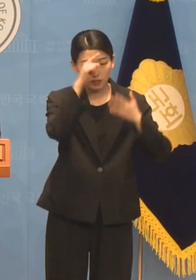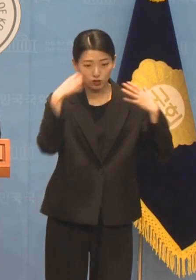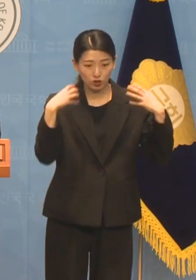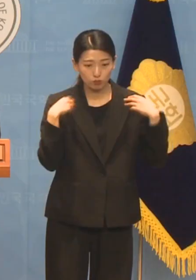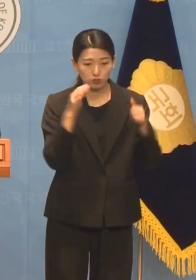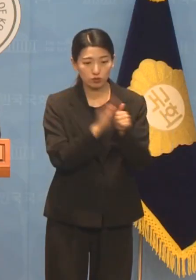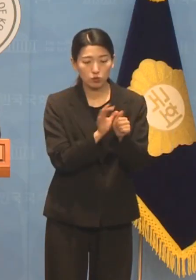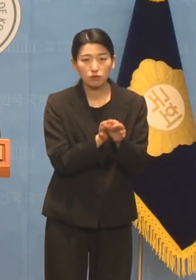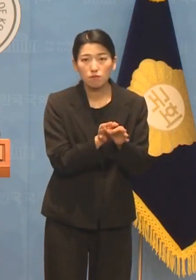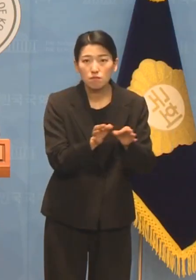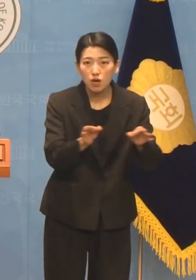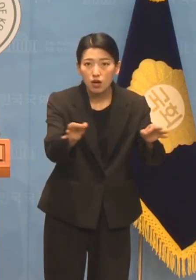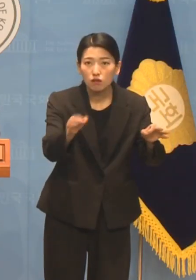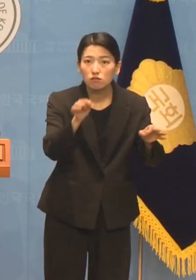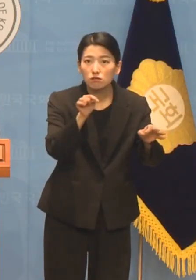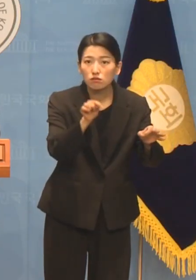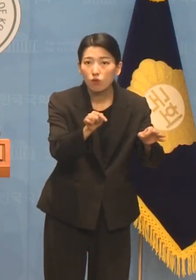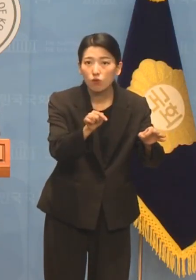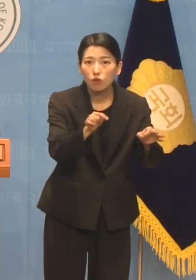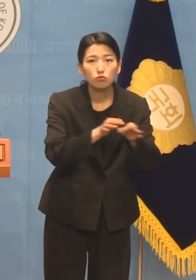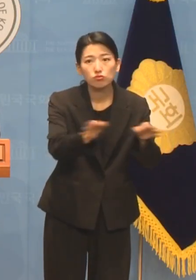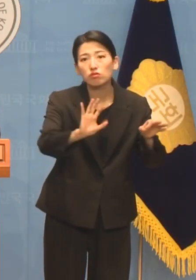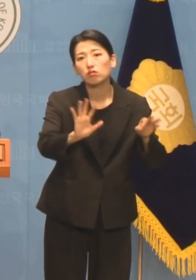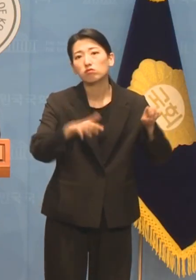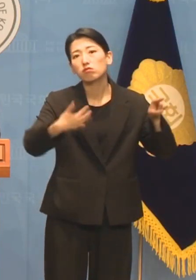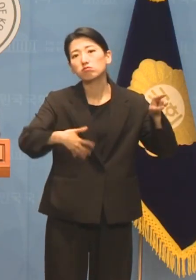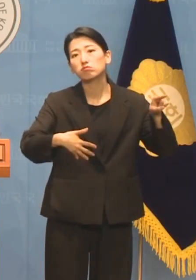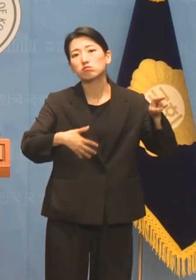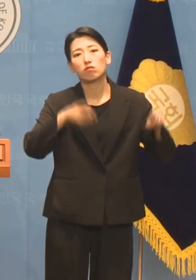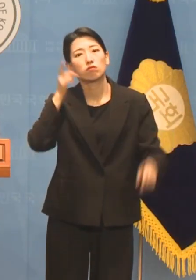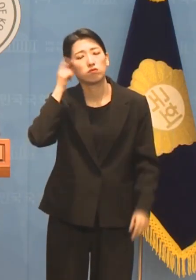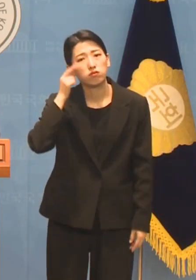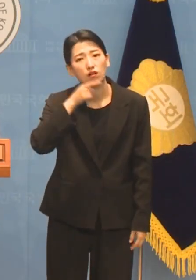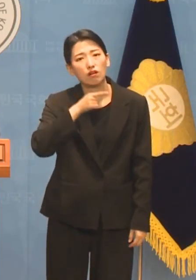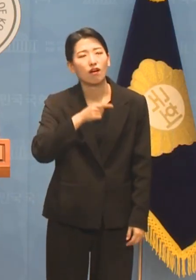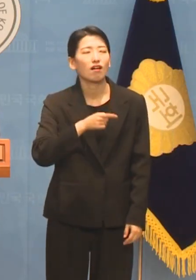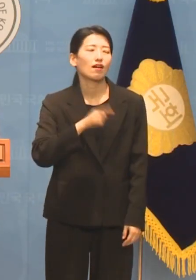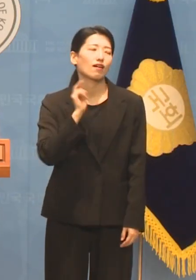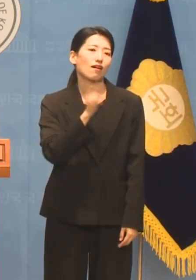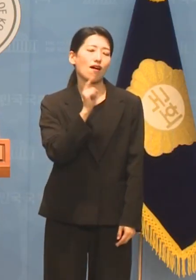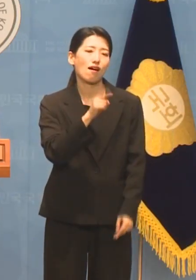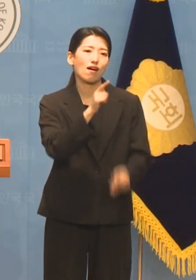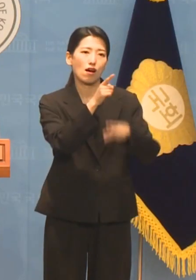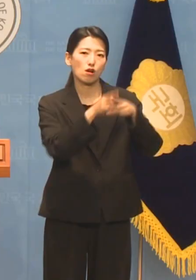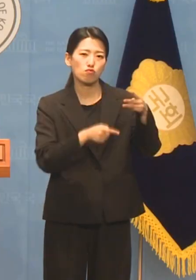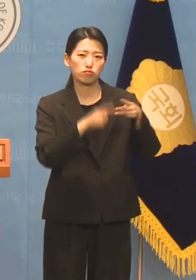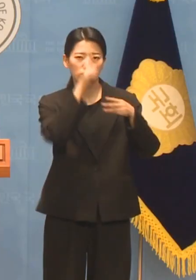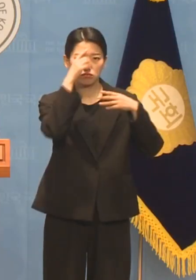교부세, 교부금 등을 지급하지 않았습니다. 내란 행정부의 독단입니다.